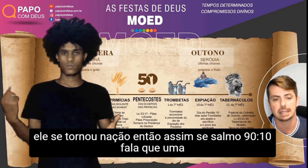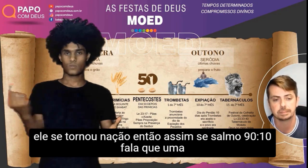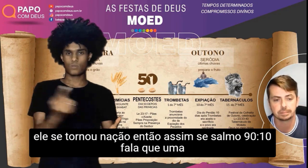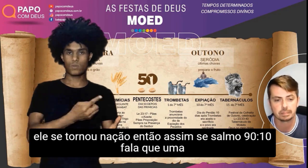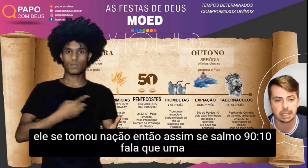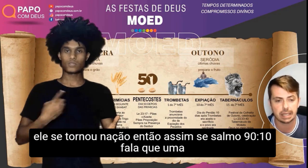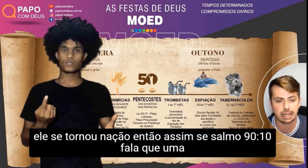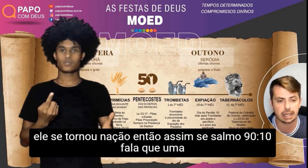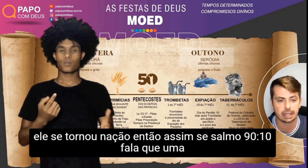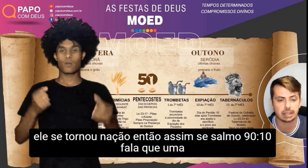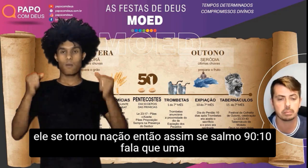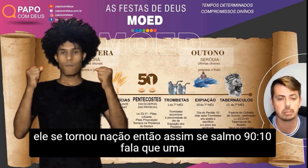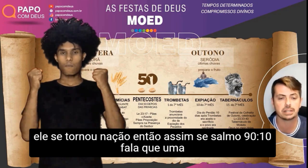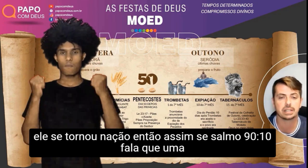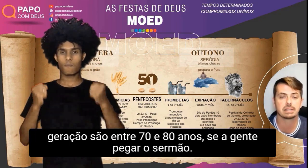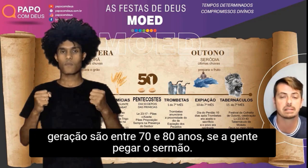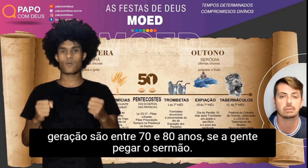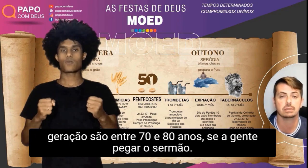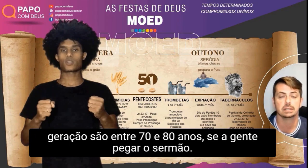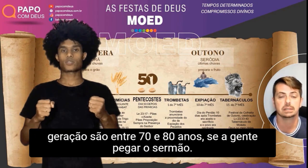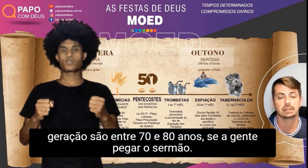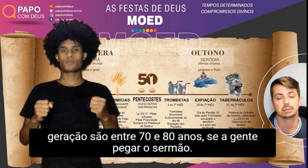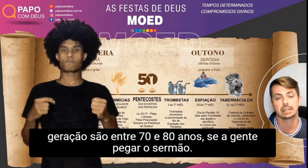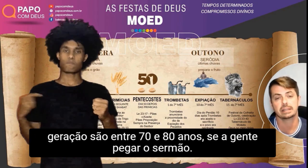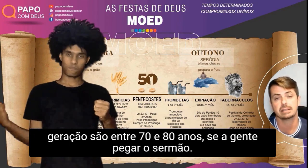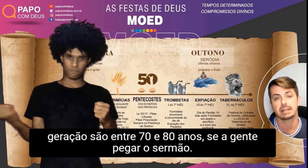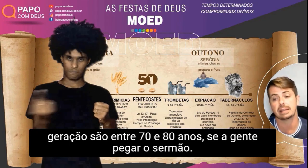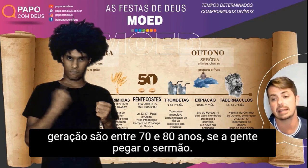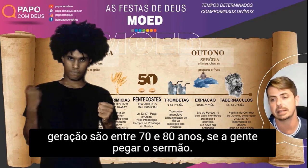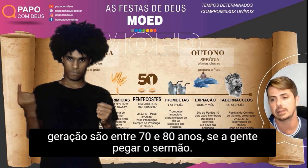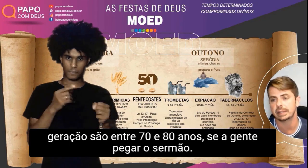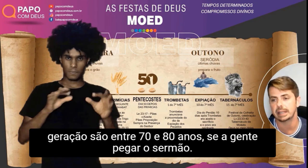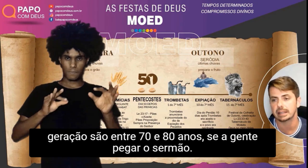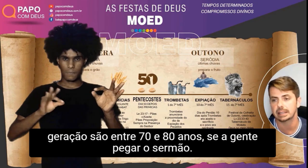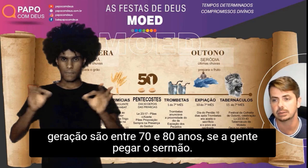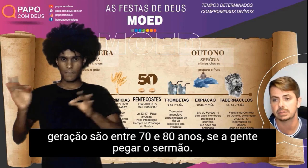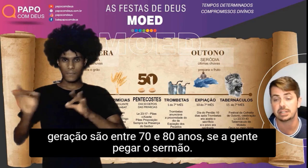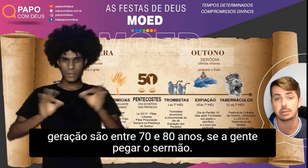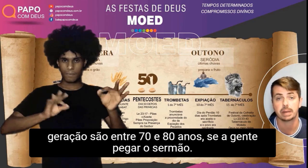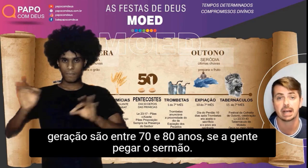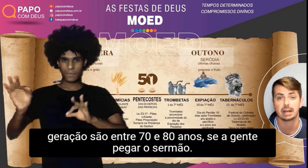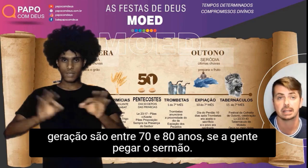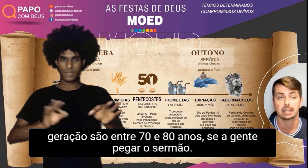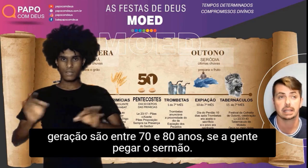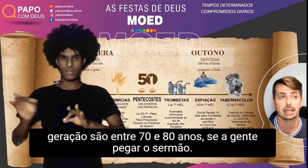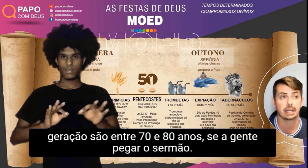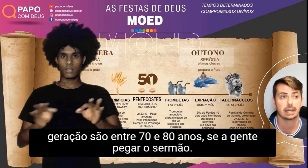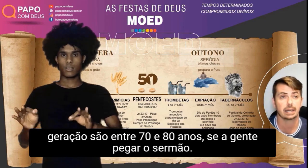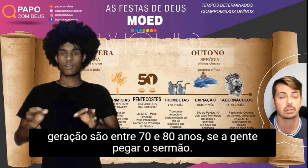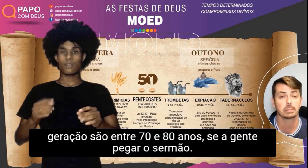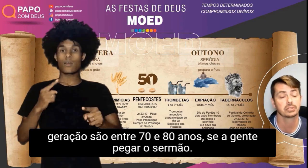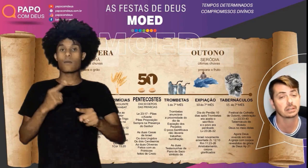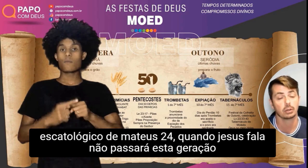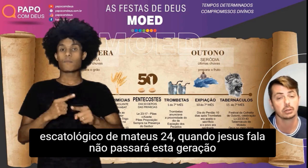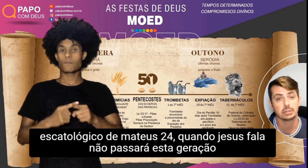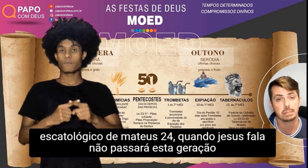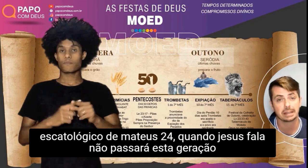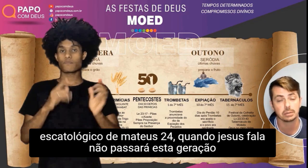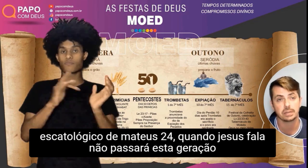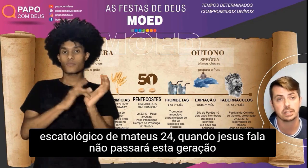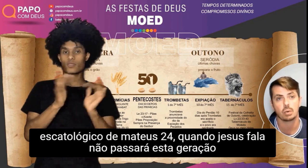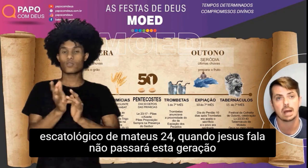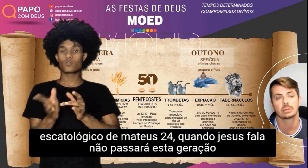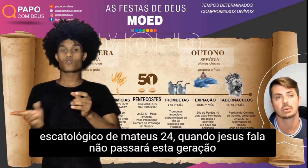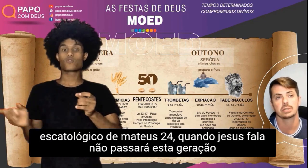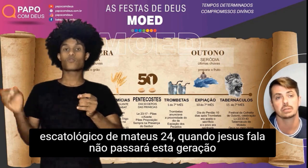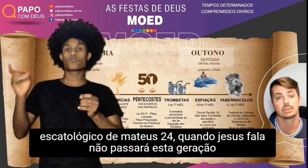90:10 fala que uma geração são entre 70 e 80 anos, se a gente pegar o sermão escatológico de